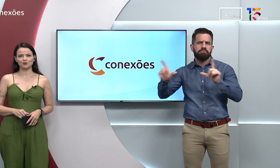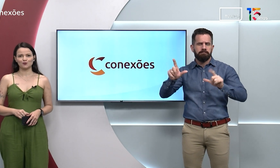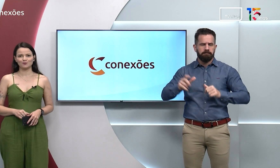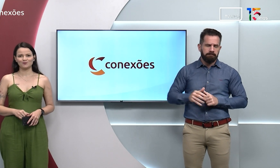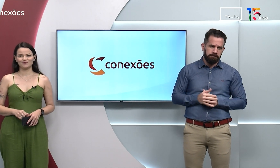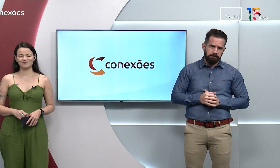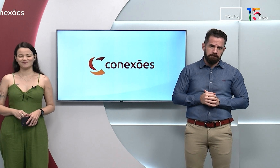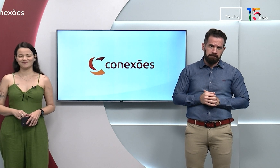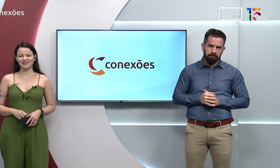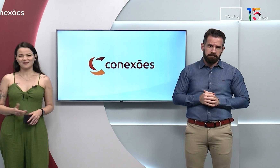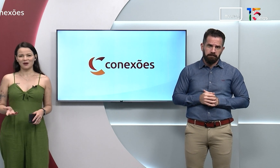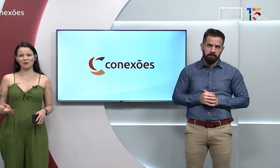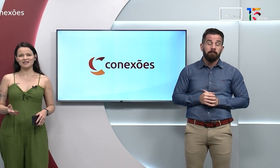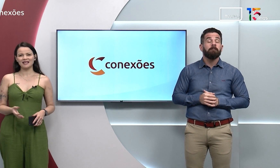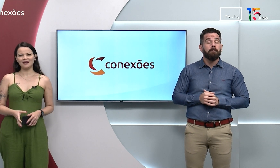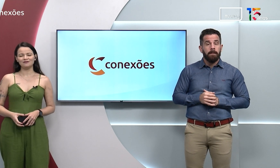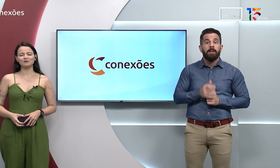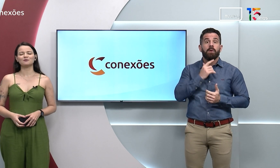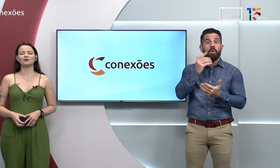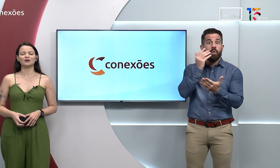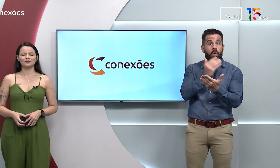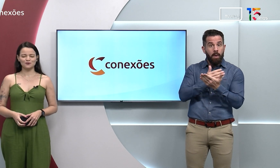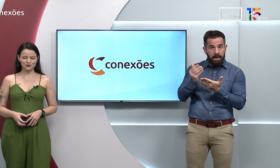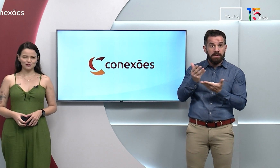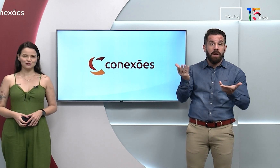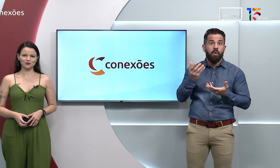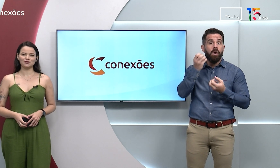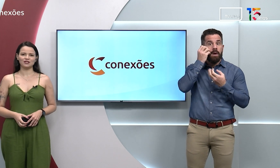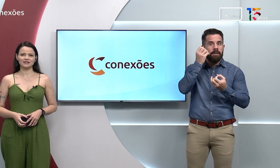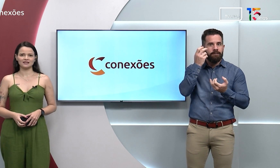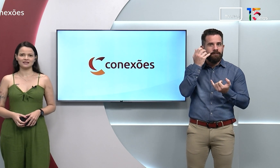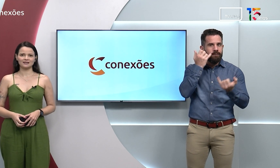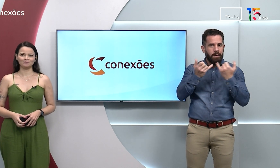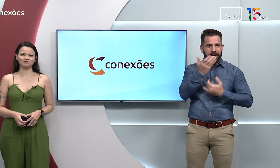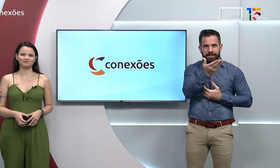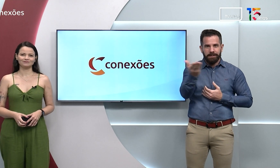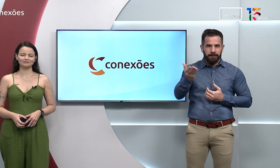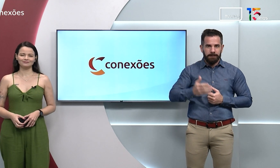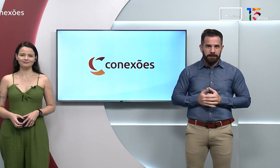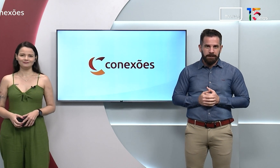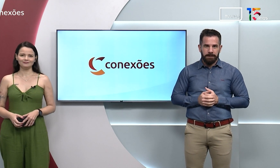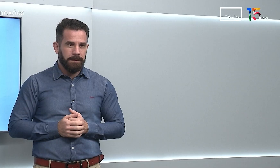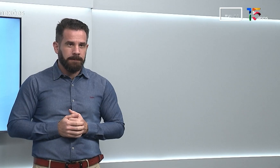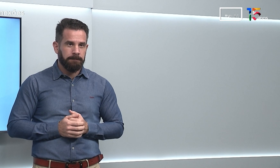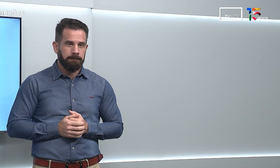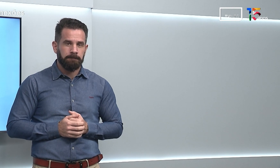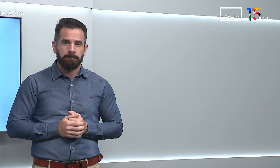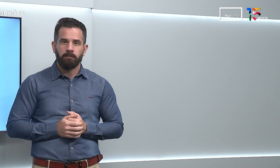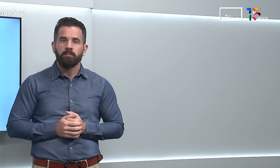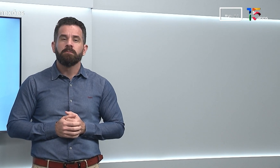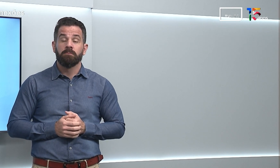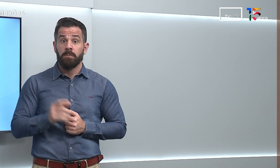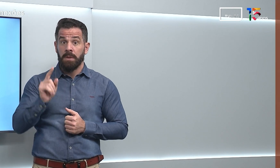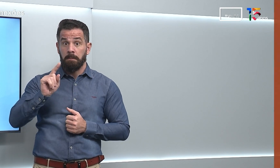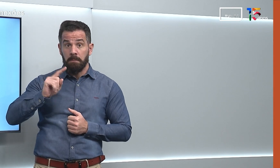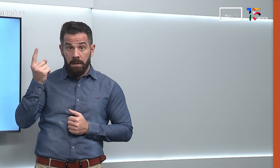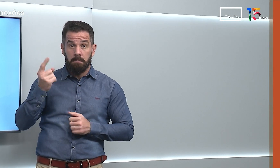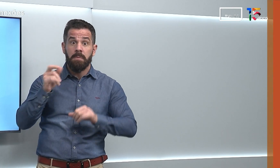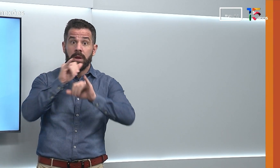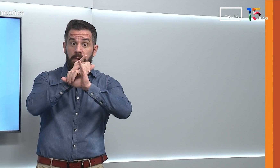de vídeo. Para começar, vamos para o nosso giro de notícias. E a primeira